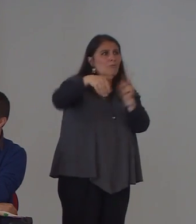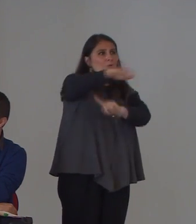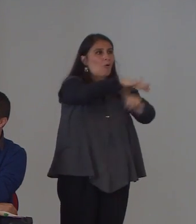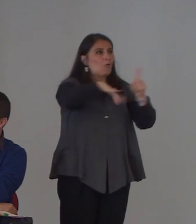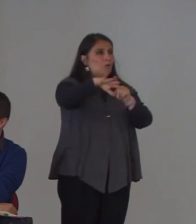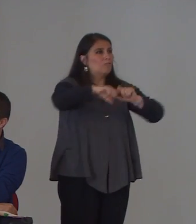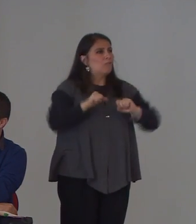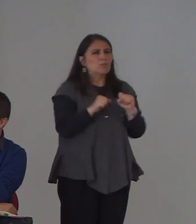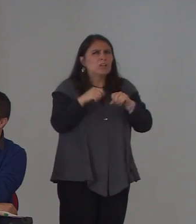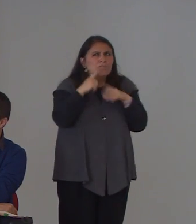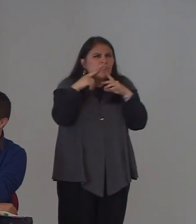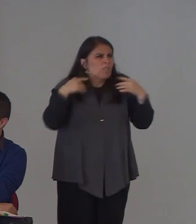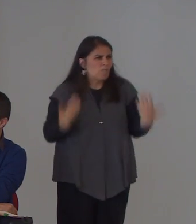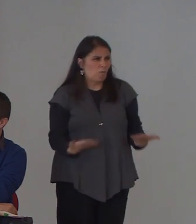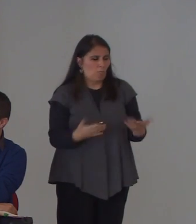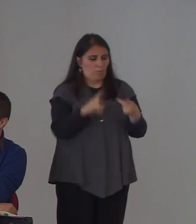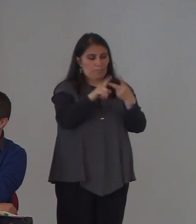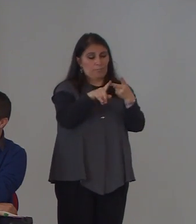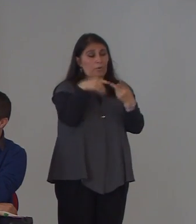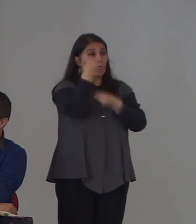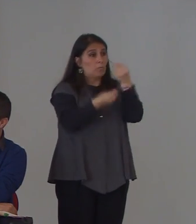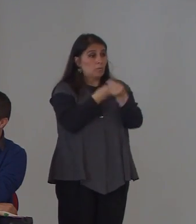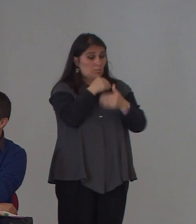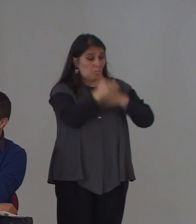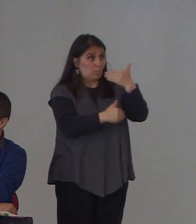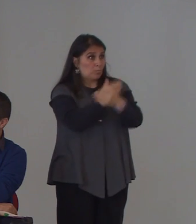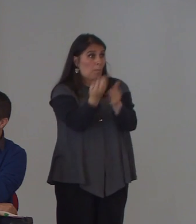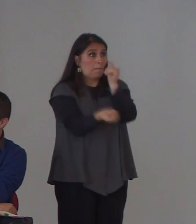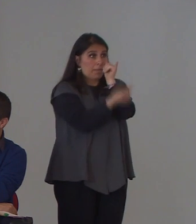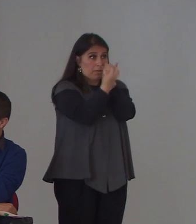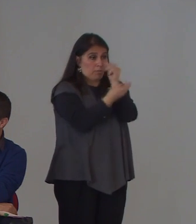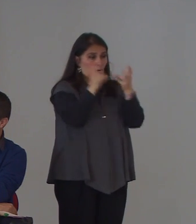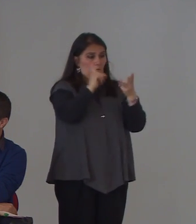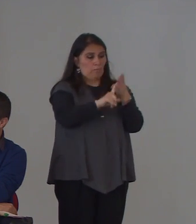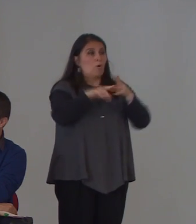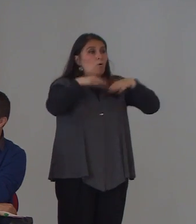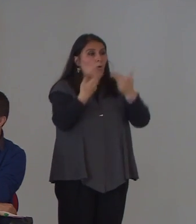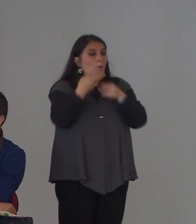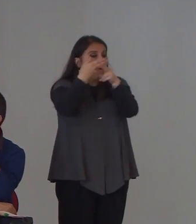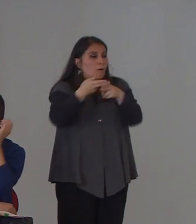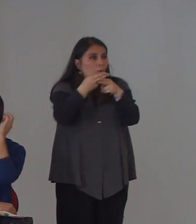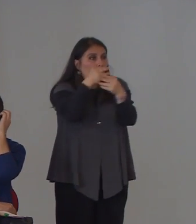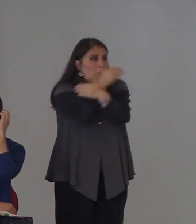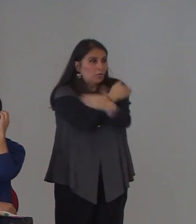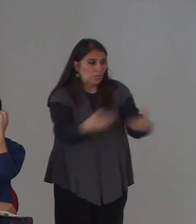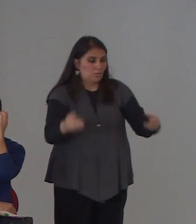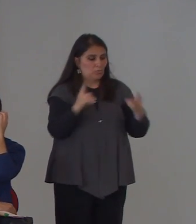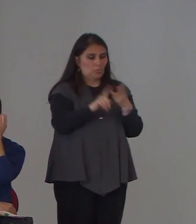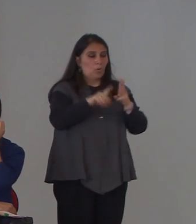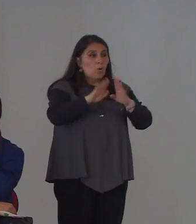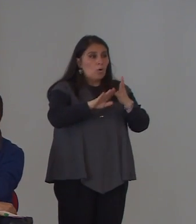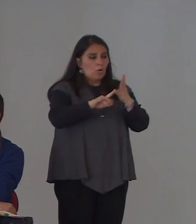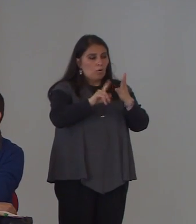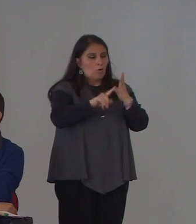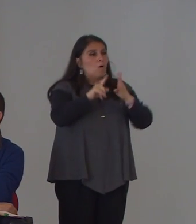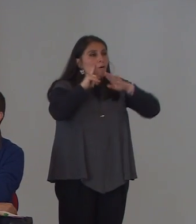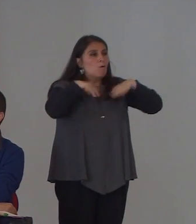cómo se tramitan las decisiones pedagógicas, cómo se cuidan los niños, cómo se organiza la comida, etcétera,